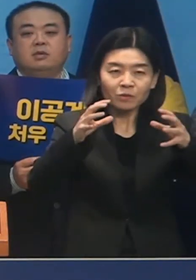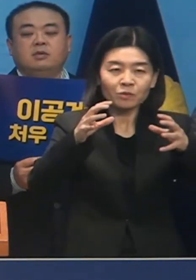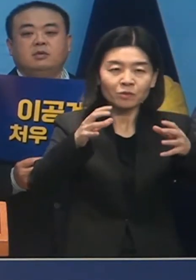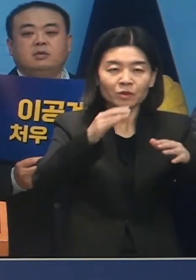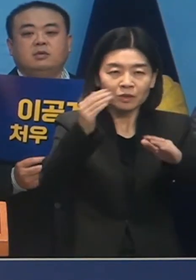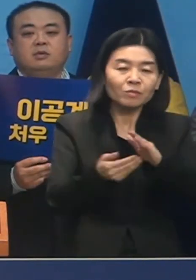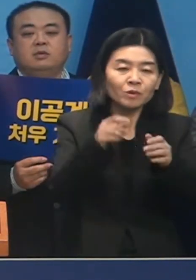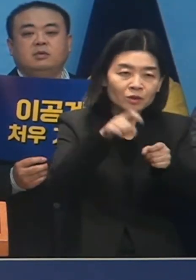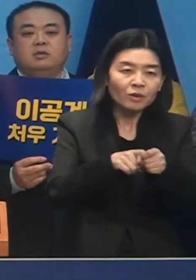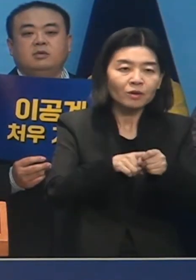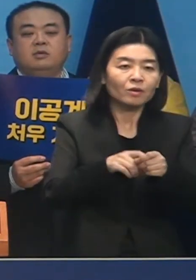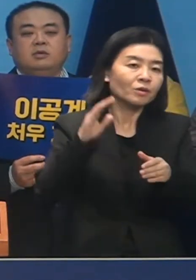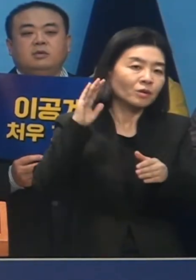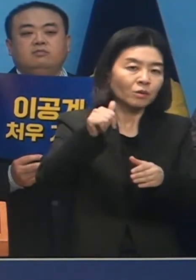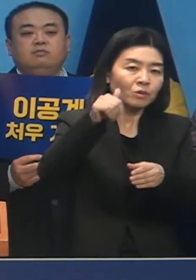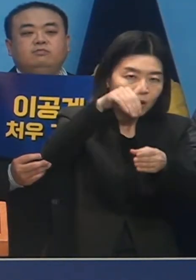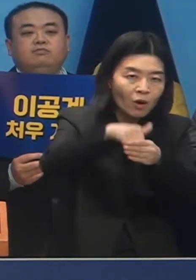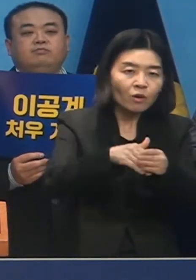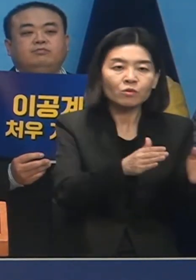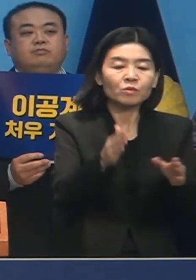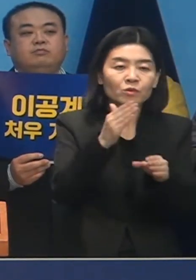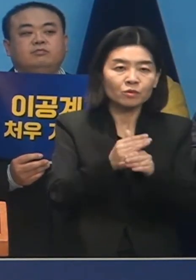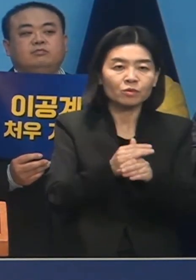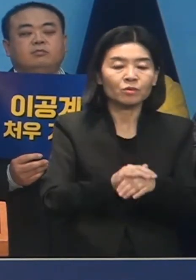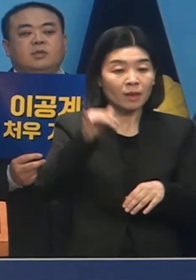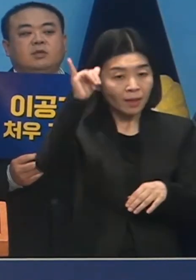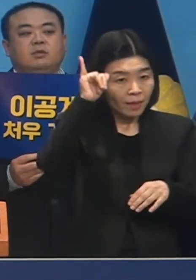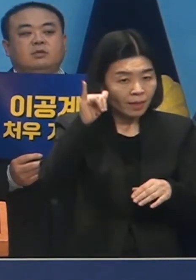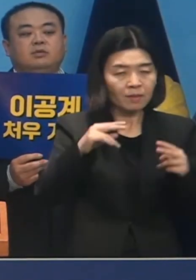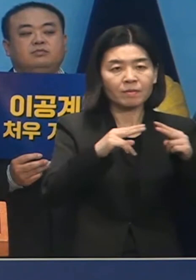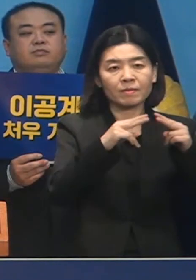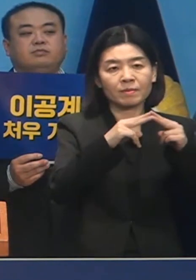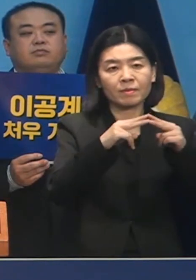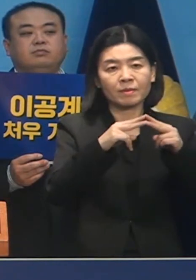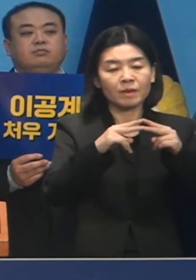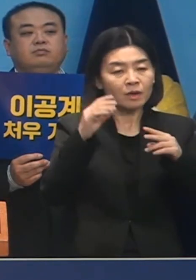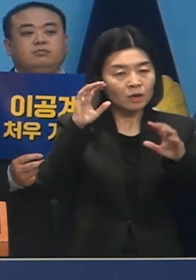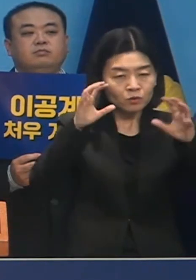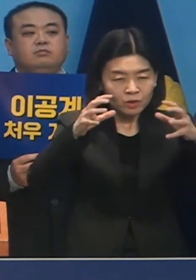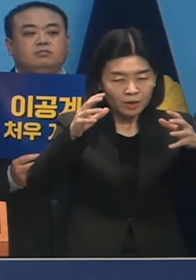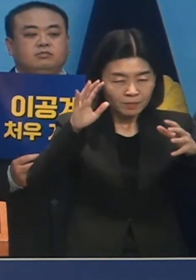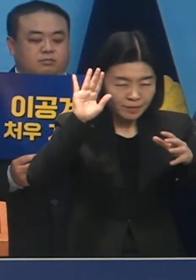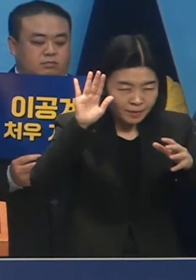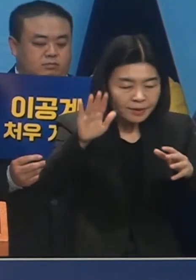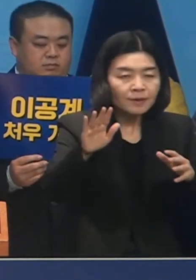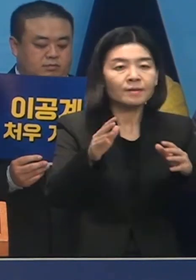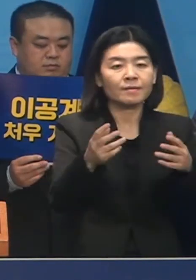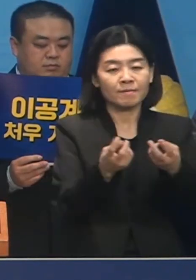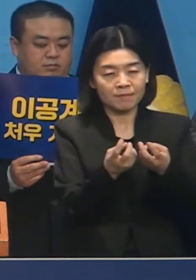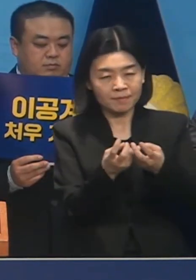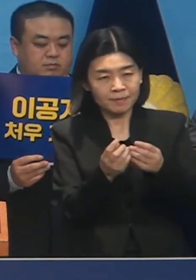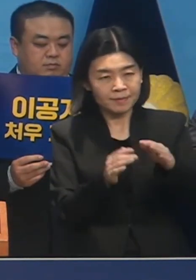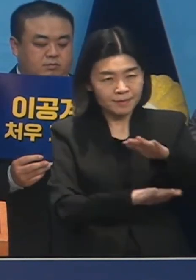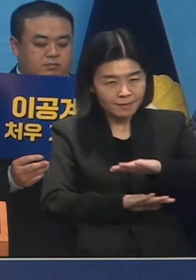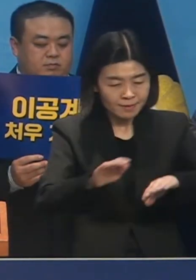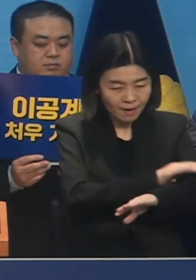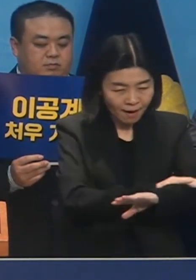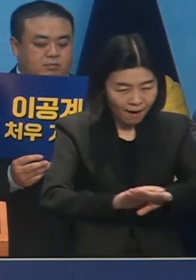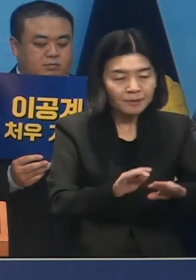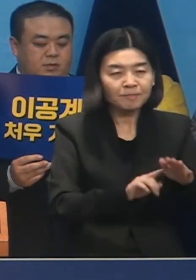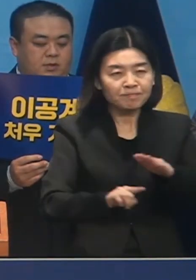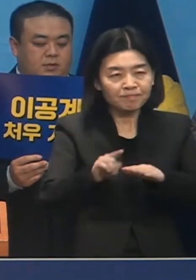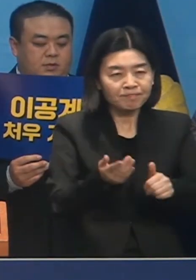있습니다. AI, 반도체 등 국가 미래 첨단 산업을 전략적으로 육성하겠다는 공약을 맨 먼저